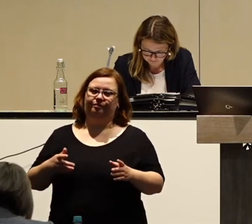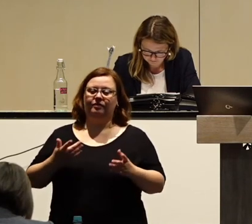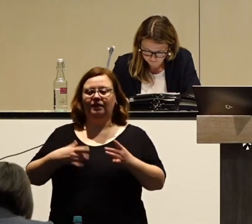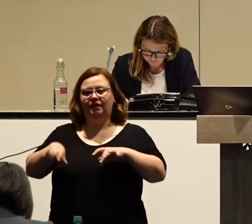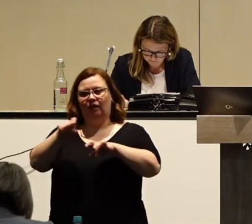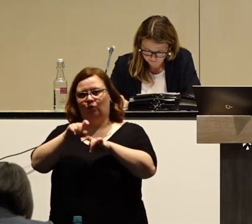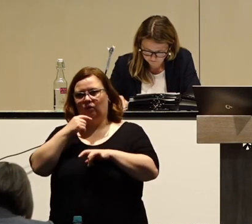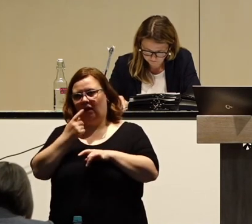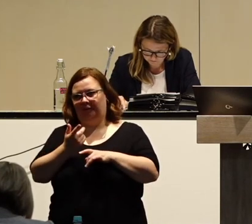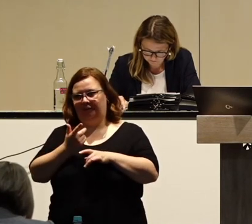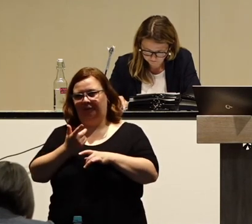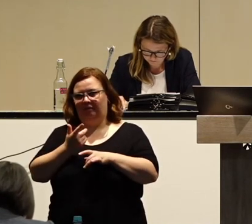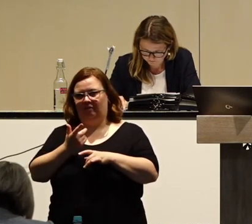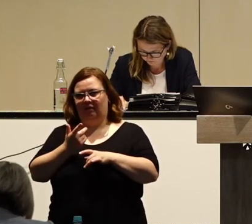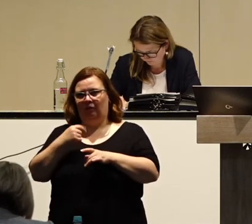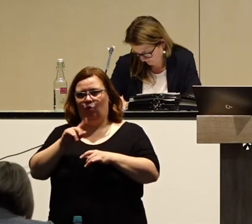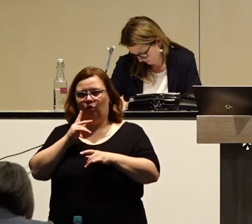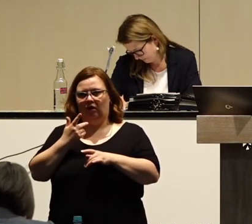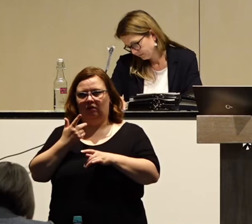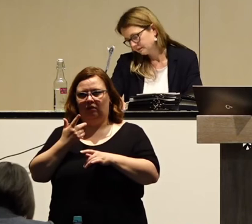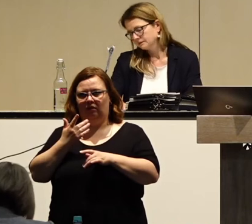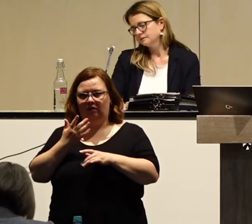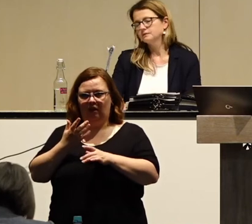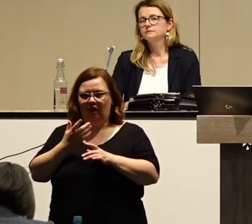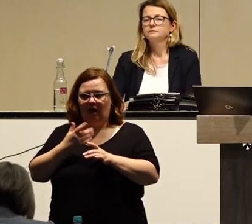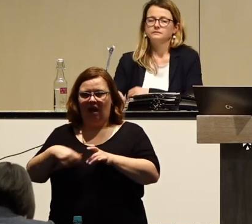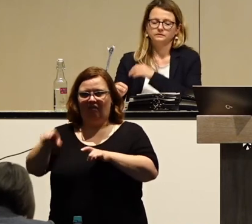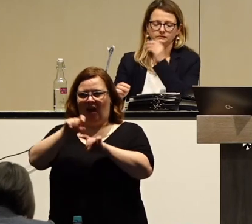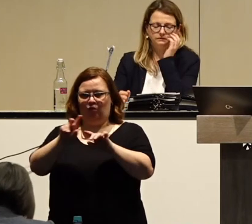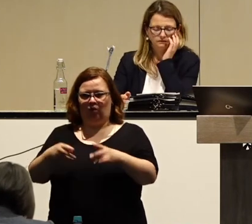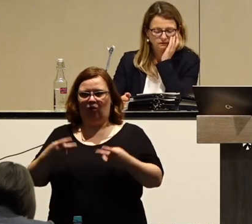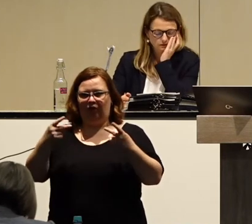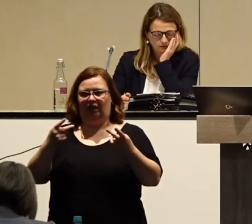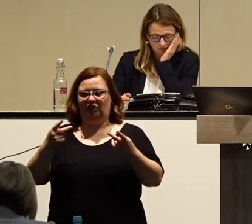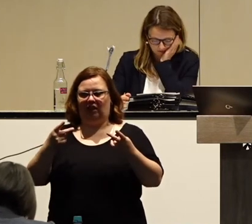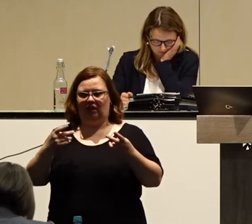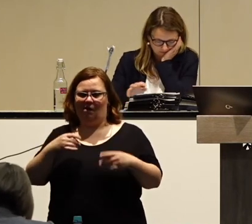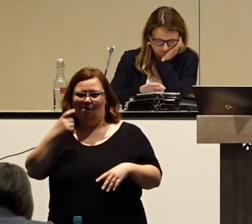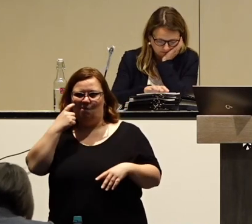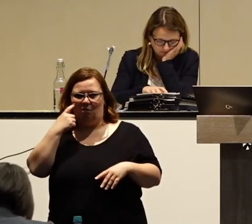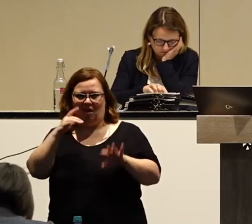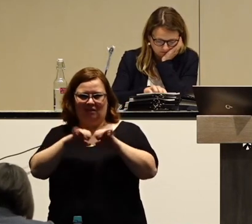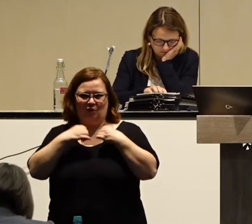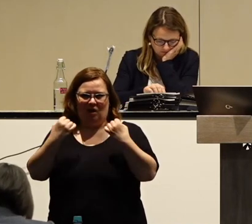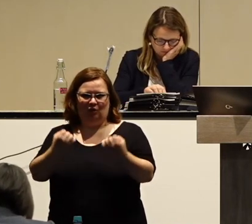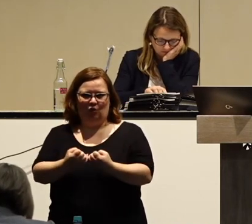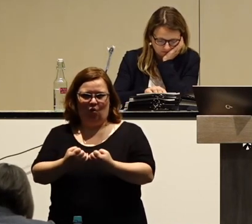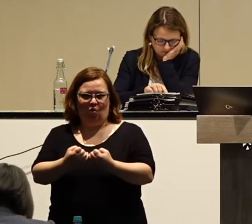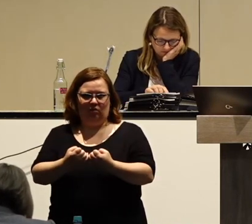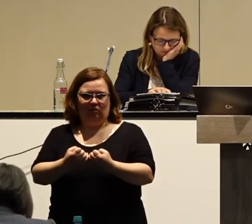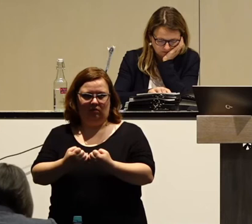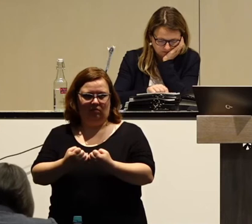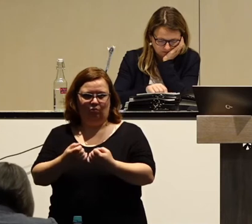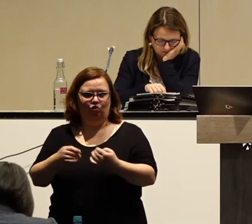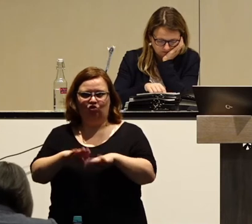Ergänzen möchte ich an der Stelle noch, dass diese Erweiterung schon deswegen sinnhaft ist, weil in der momentanen Situation ohnehin gar